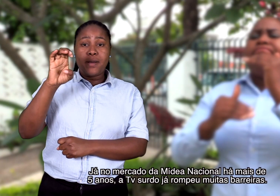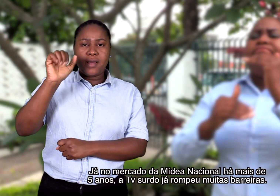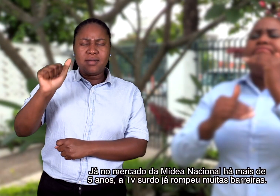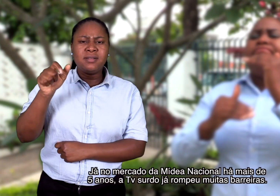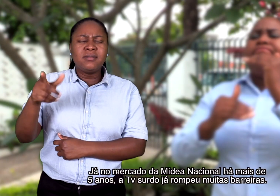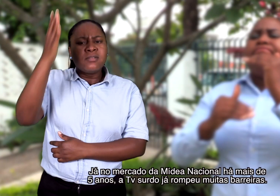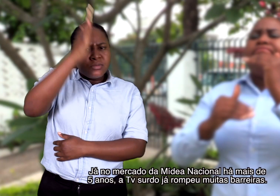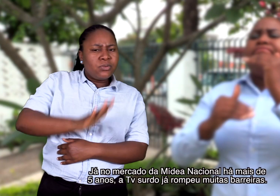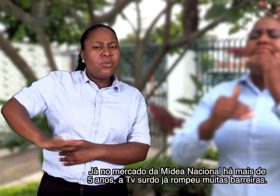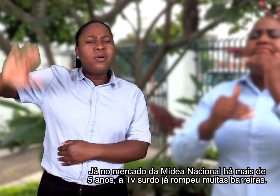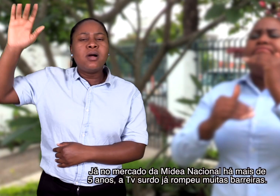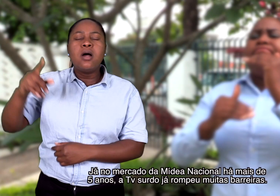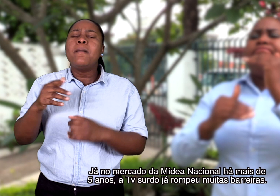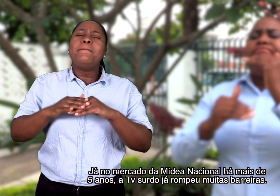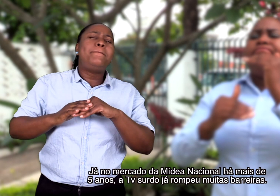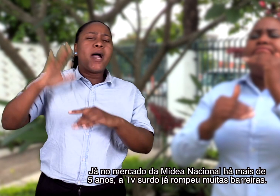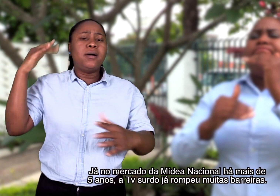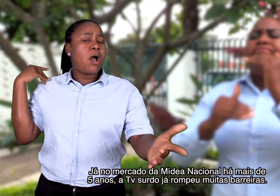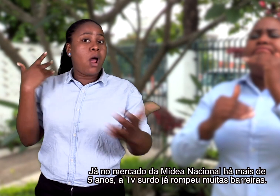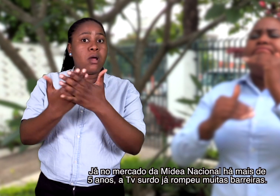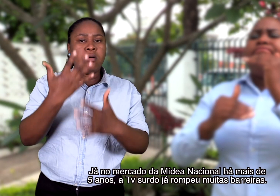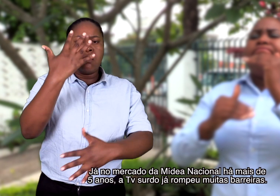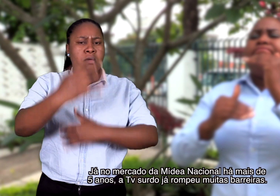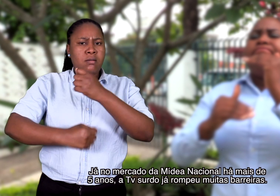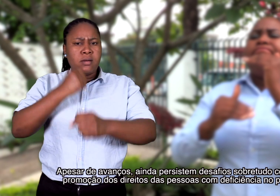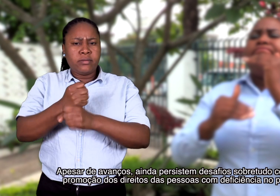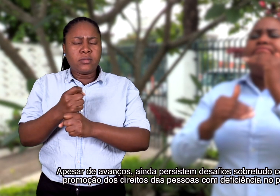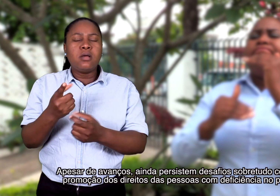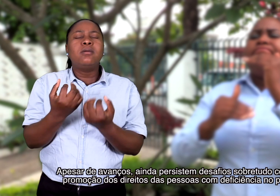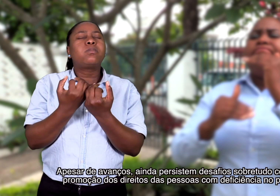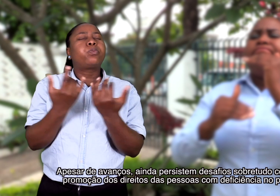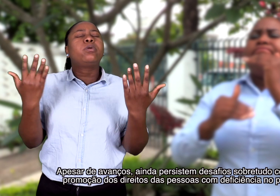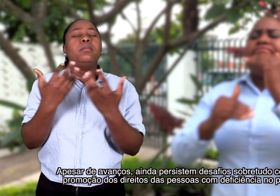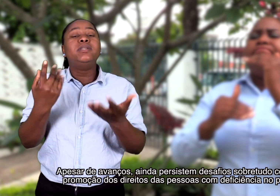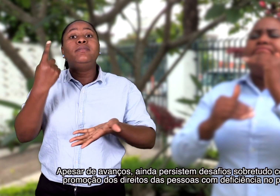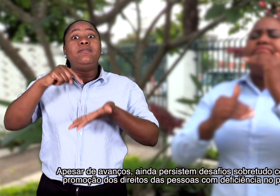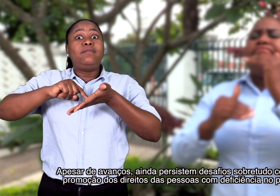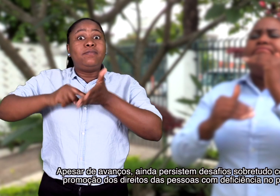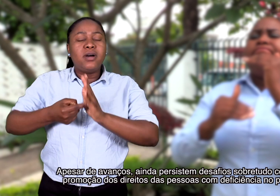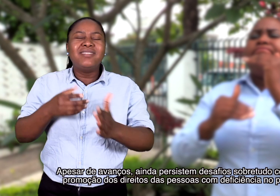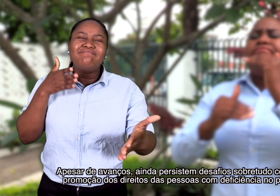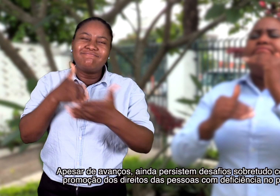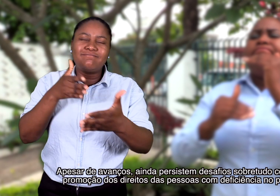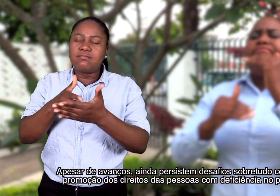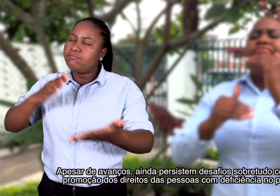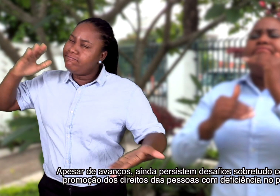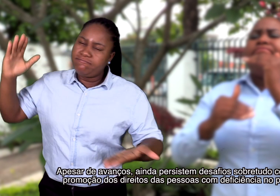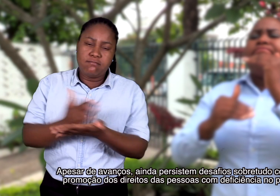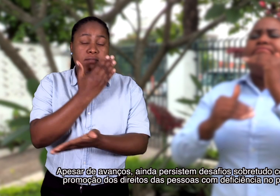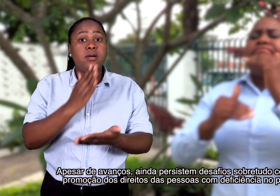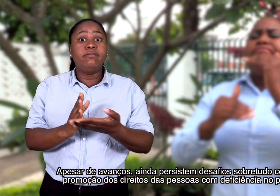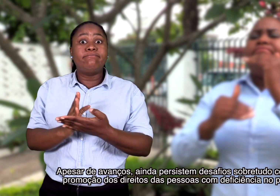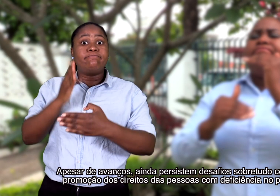Já no mercado da mídia nacional há mais de 5 anos, a TV Surdo já rompeu muitas barreiras. Apesar de avanços, ainda